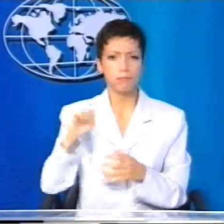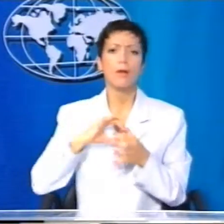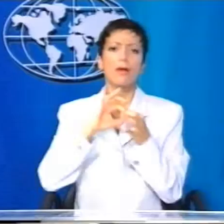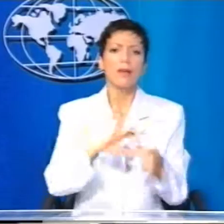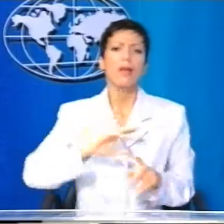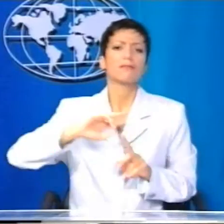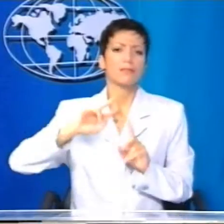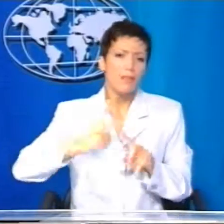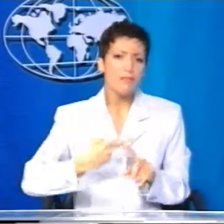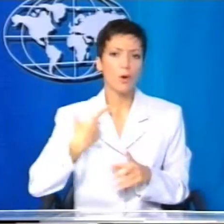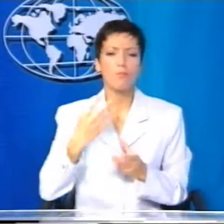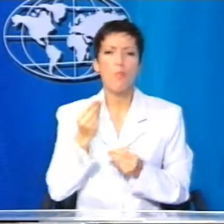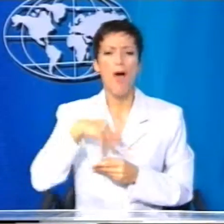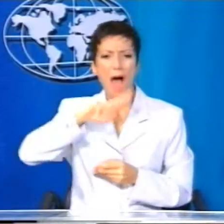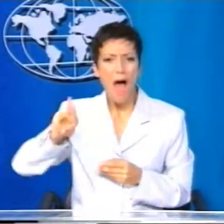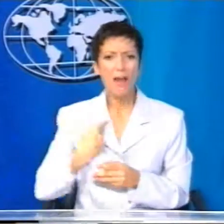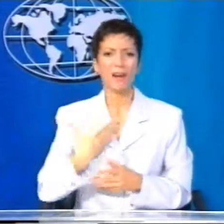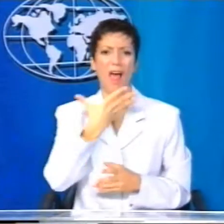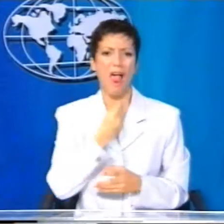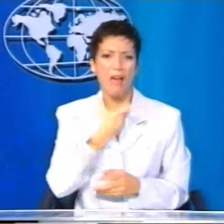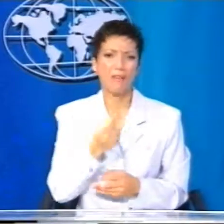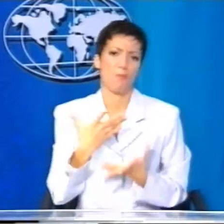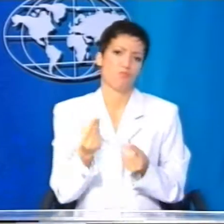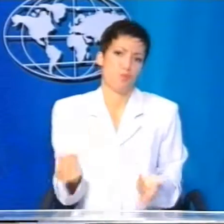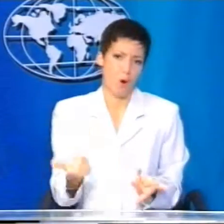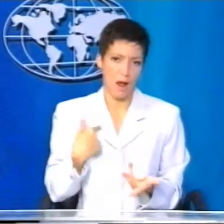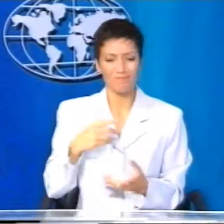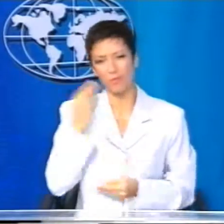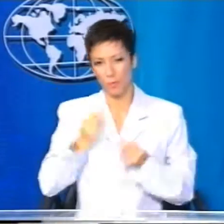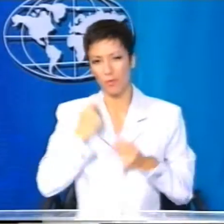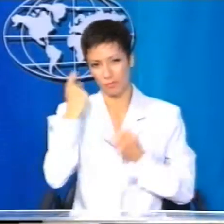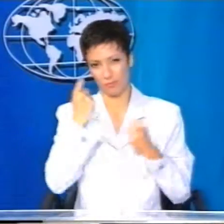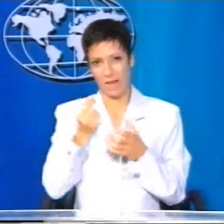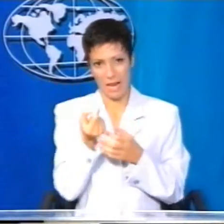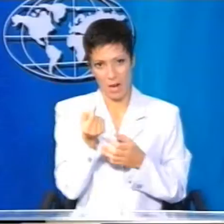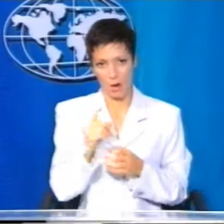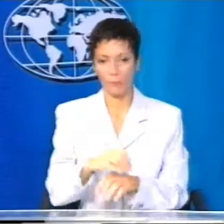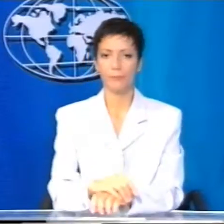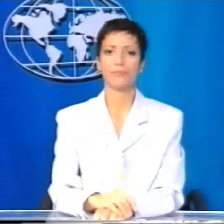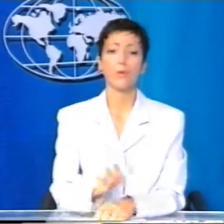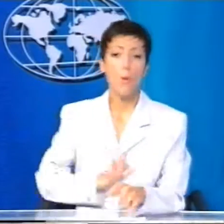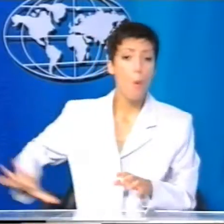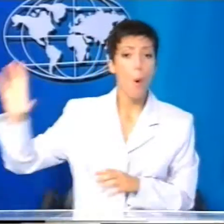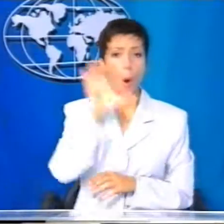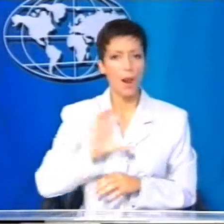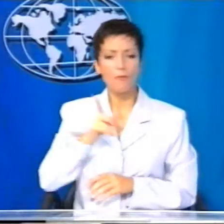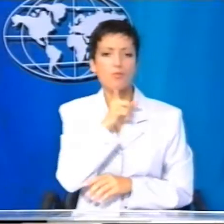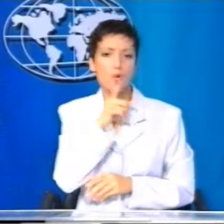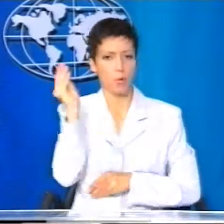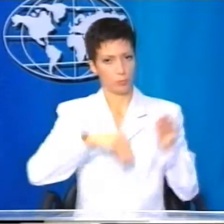Η πλειοψηφία των Ευρωπαίων πολιτών προτίμησε την αποχή από τις εκλογές για το νέο Ευρωκοινοβούλιο. Οι πλέον αδιάφοροι